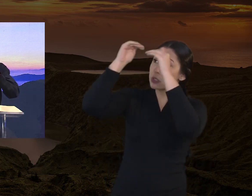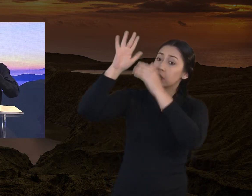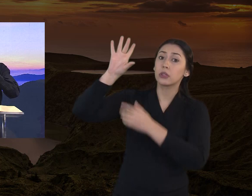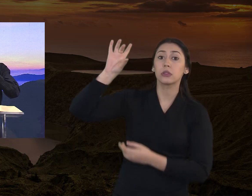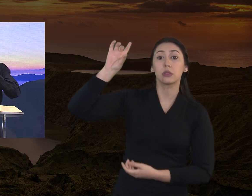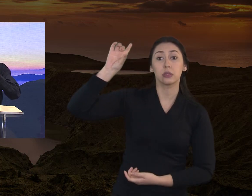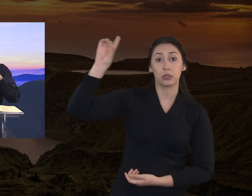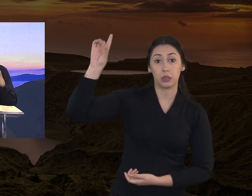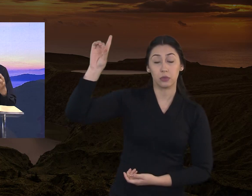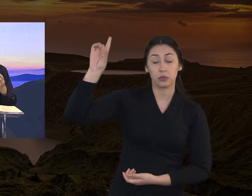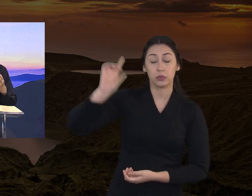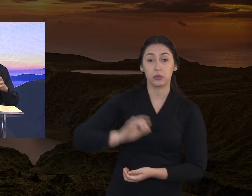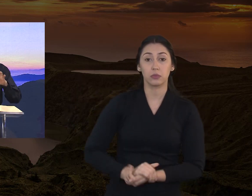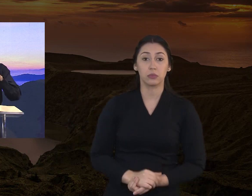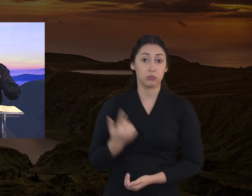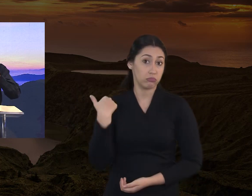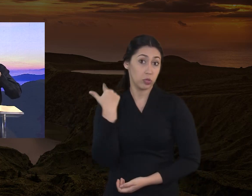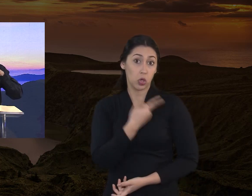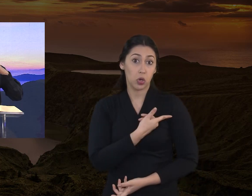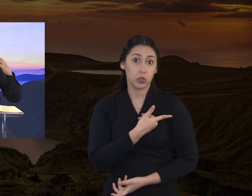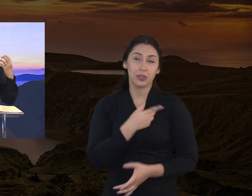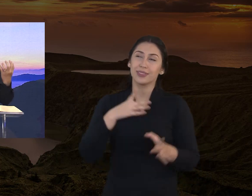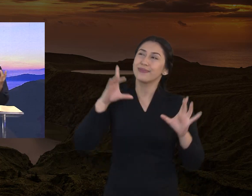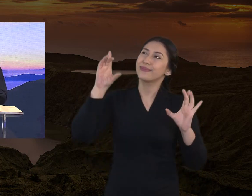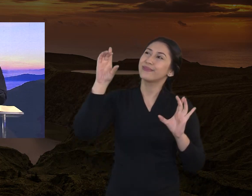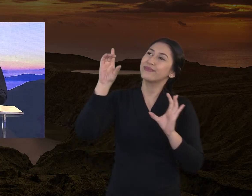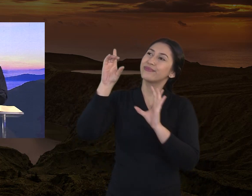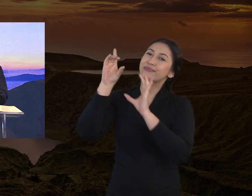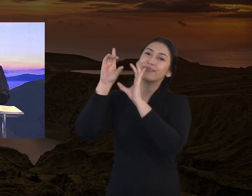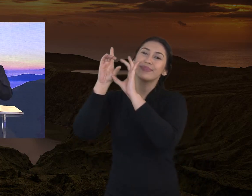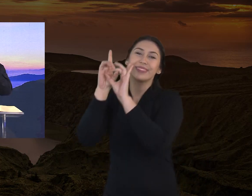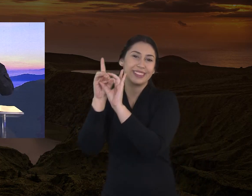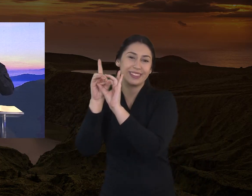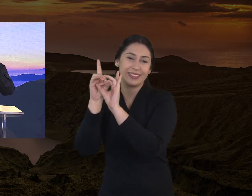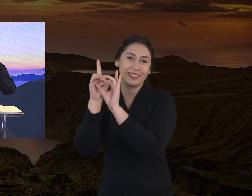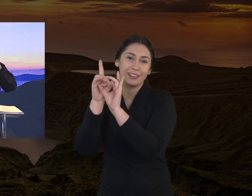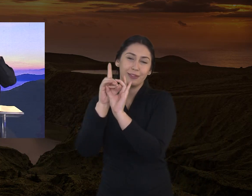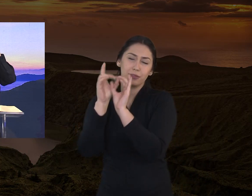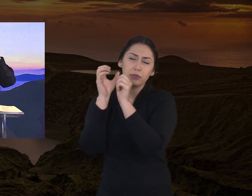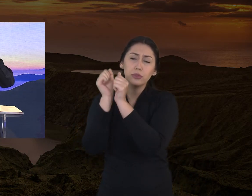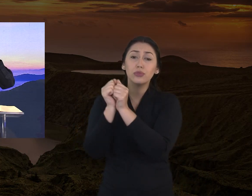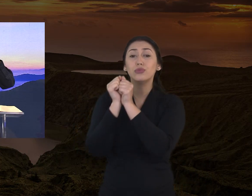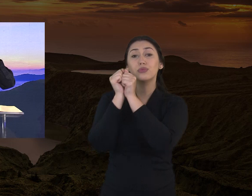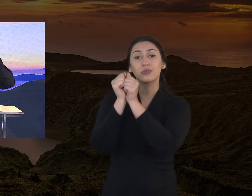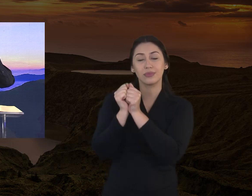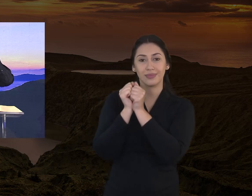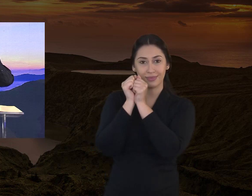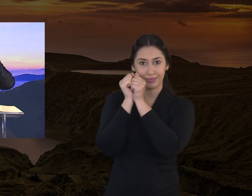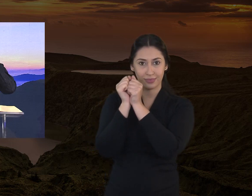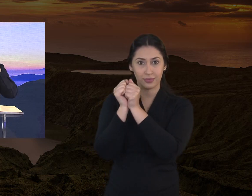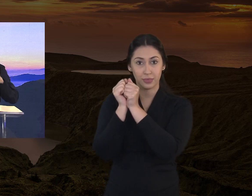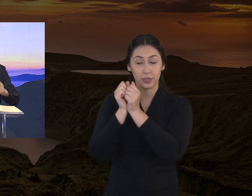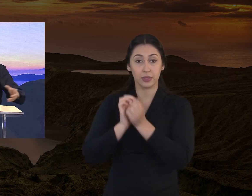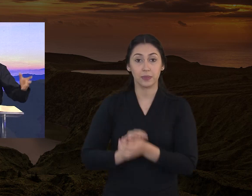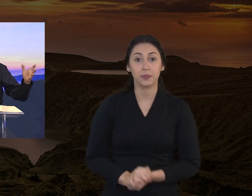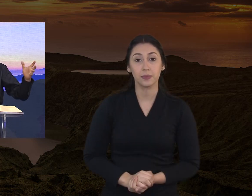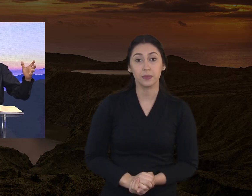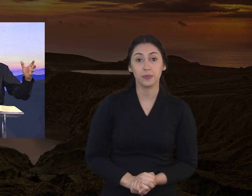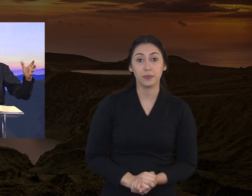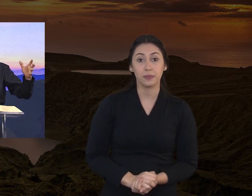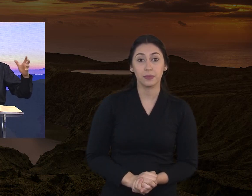Estávamos todos pela criação unidos em um único ponto, que é Deus.